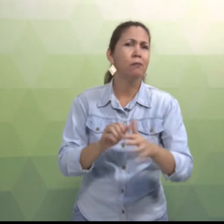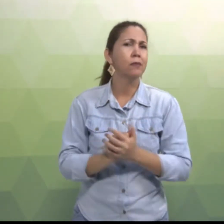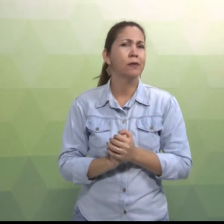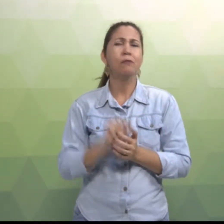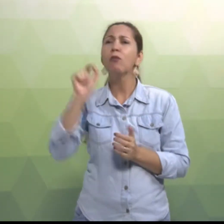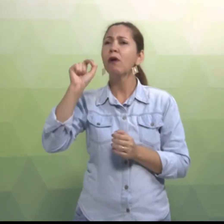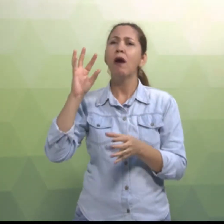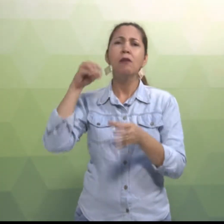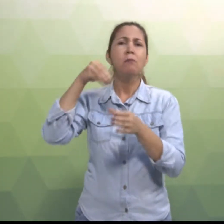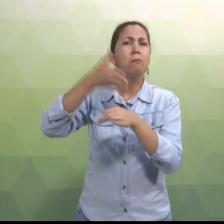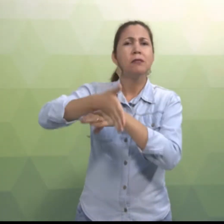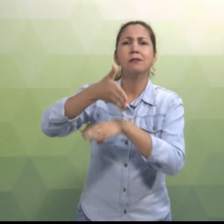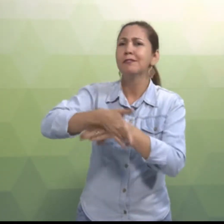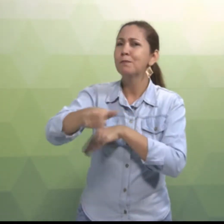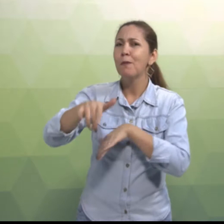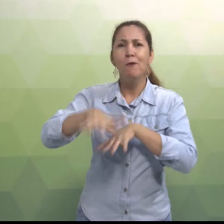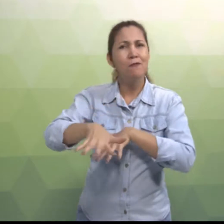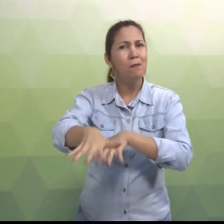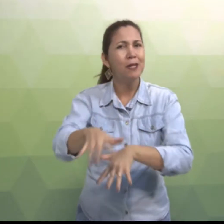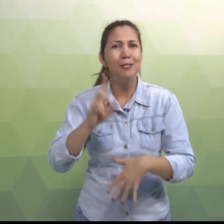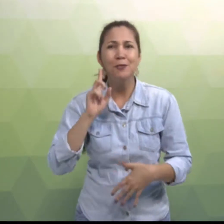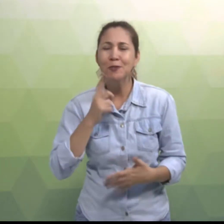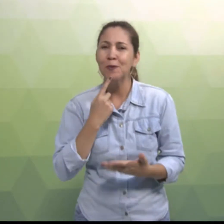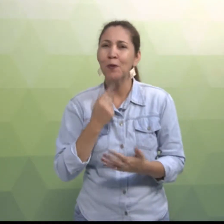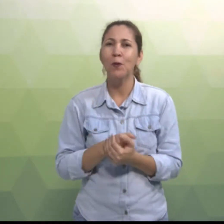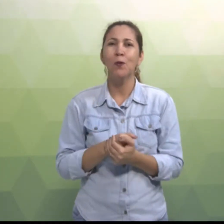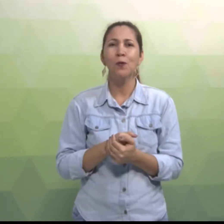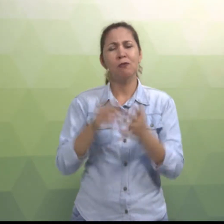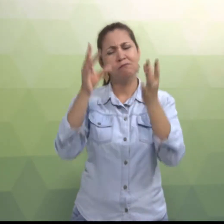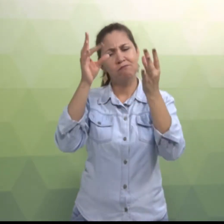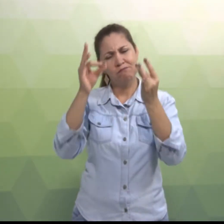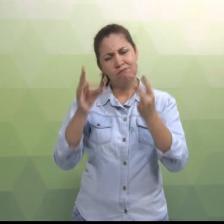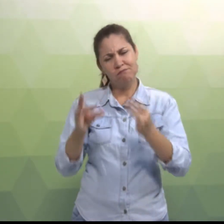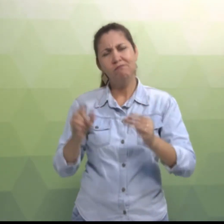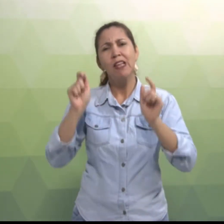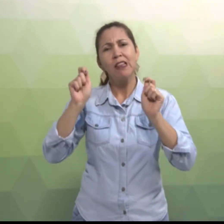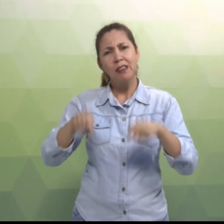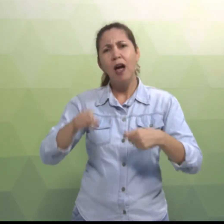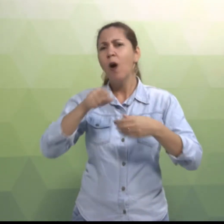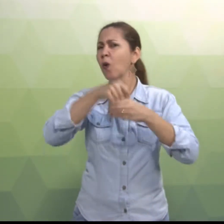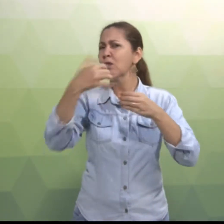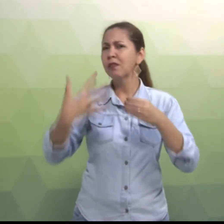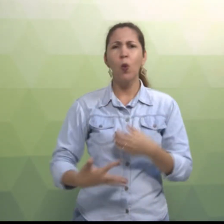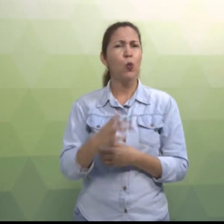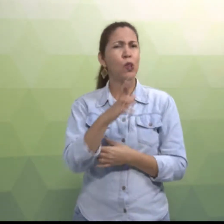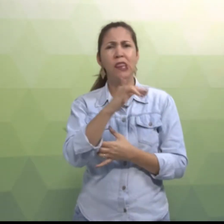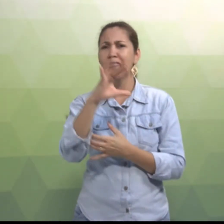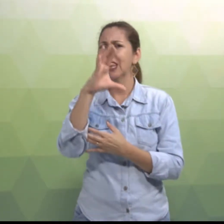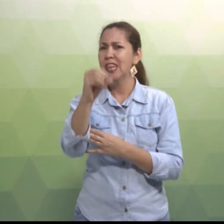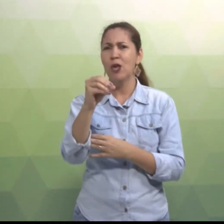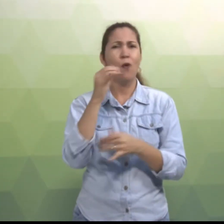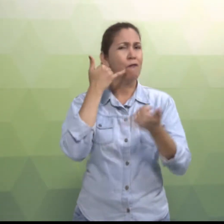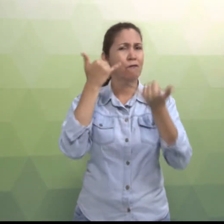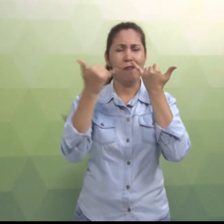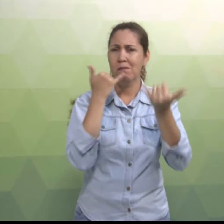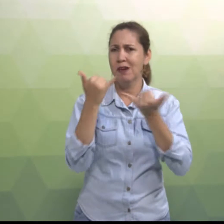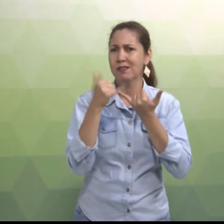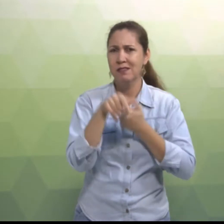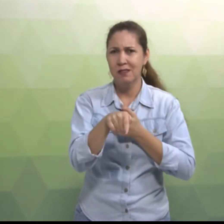dos movimentos surdos, por que participar desses movimentos. Tem vários detalhes,